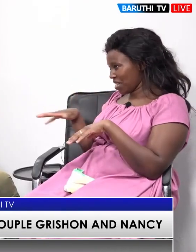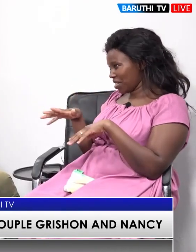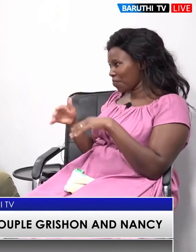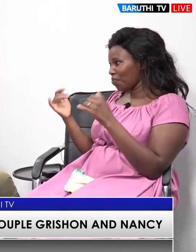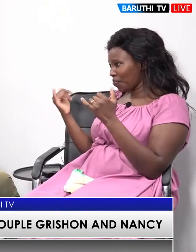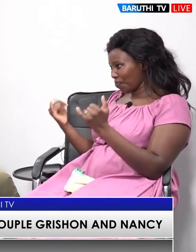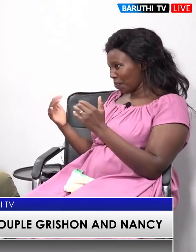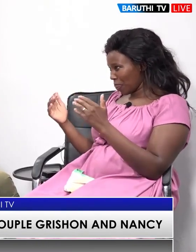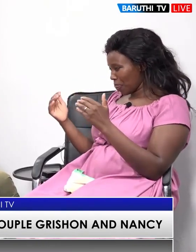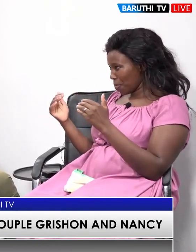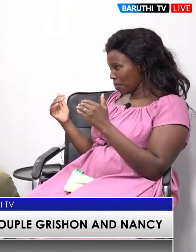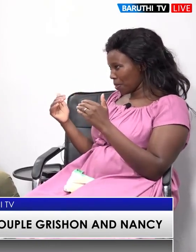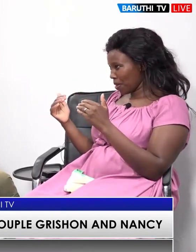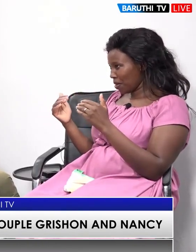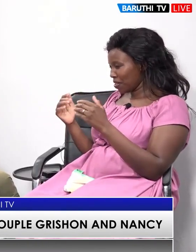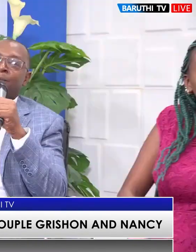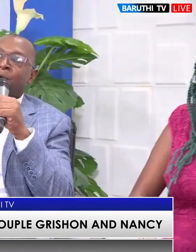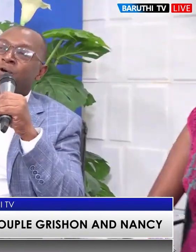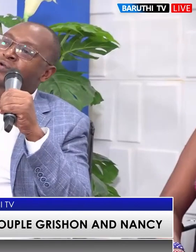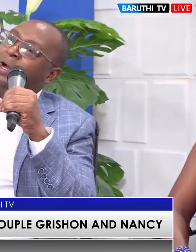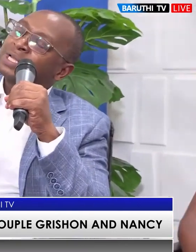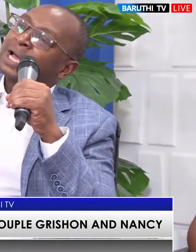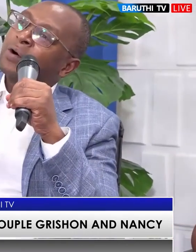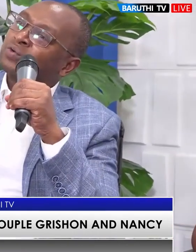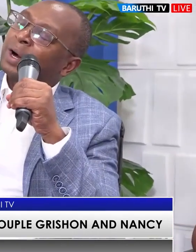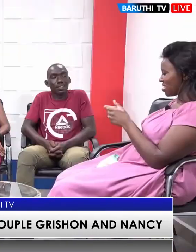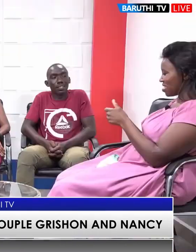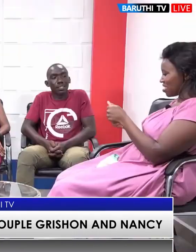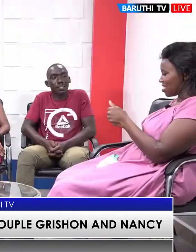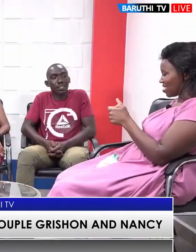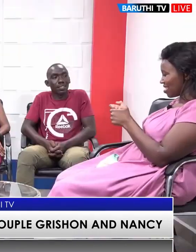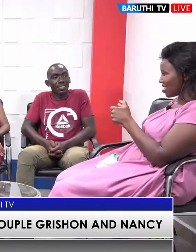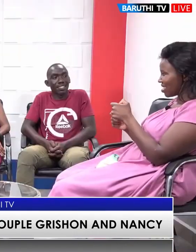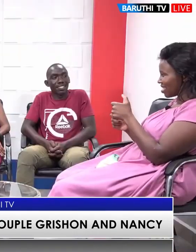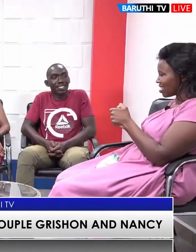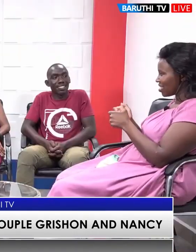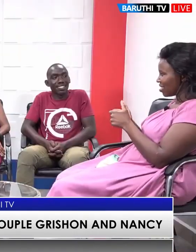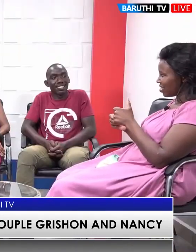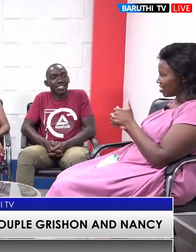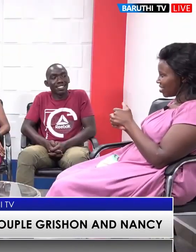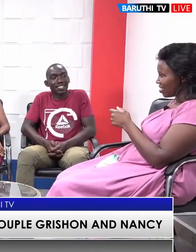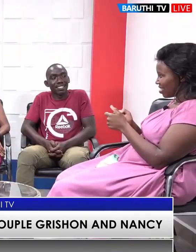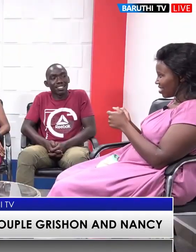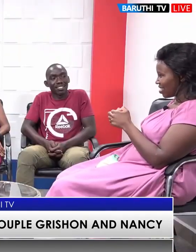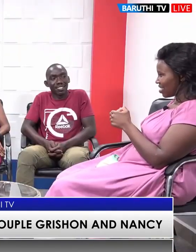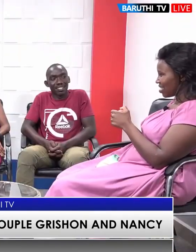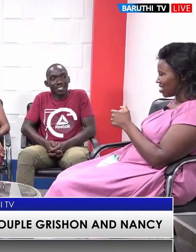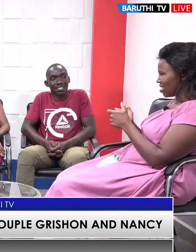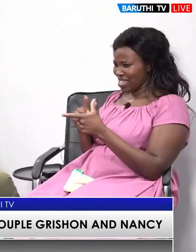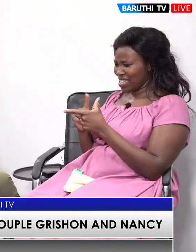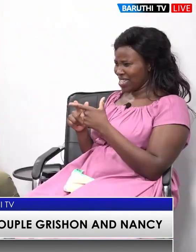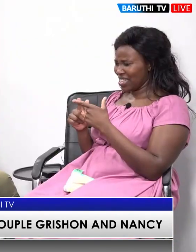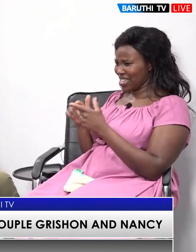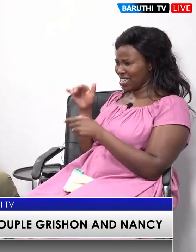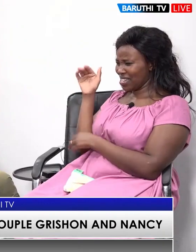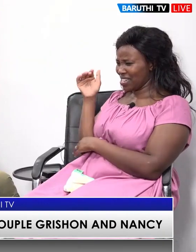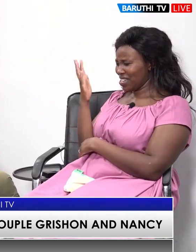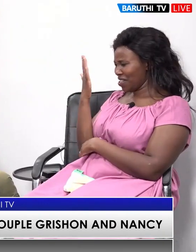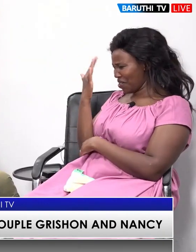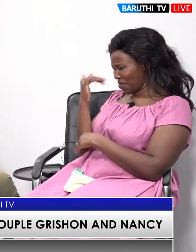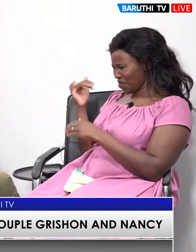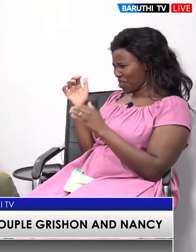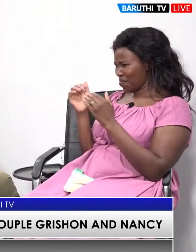ni watu wengi sana. Okay, what happened? Kulikuwa that time hakukuwa na WhatsApp. Kulikuwa na kitu